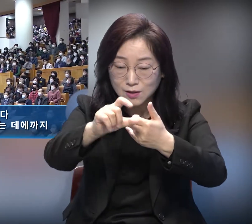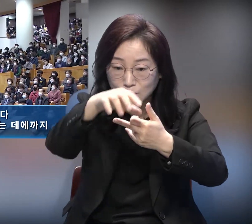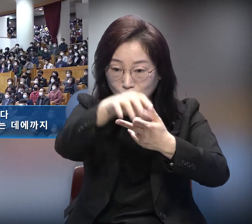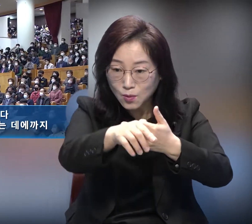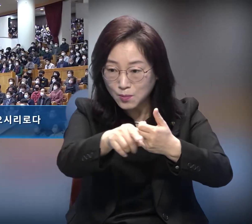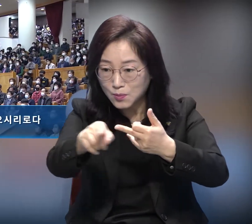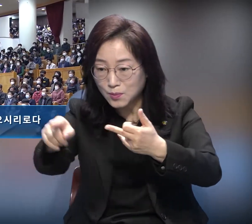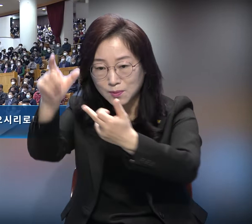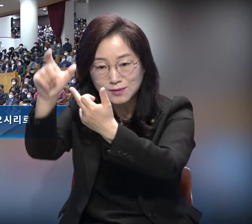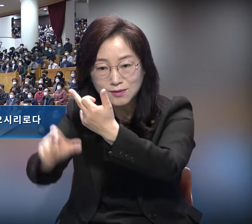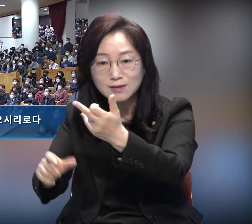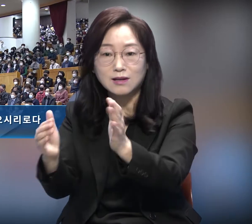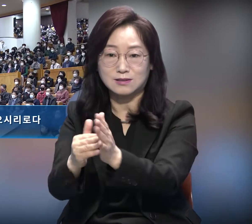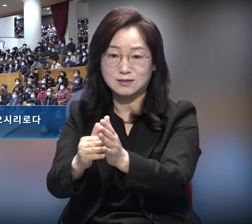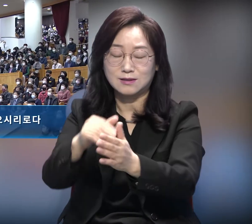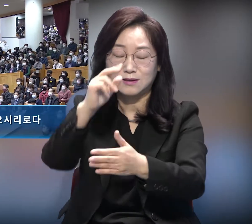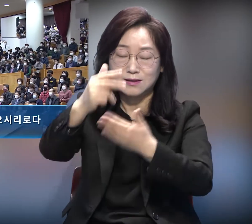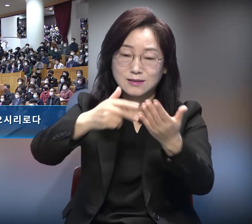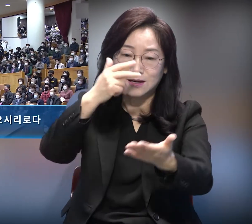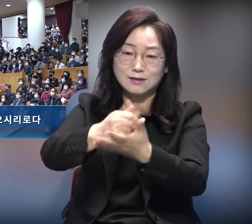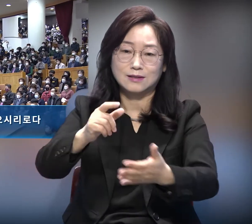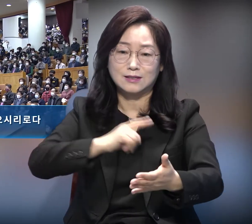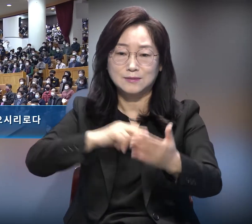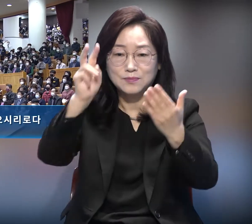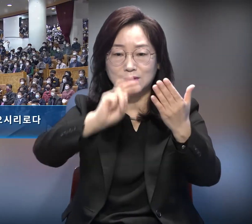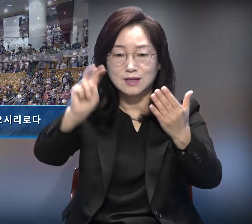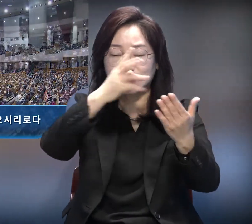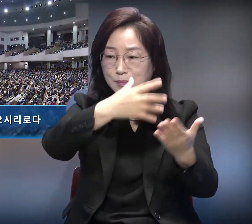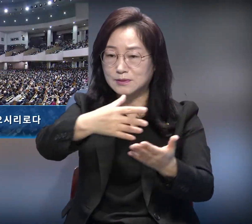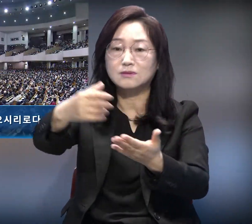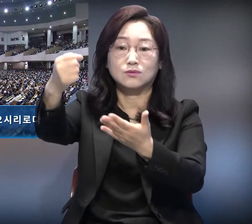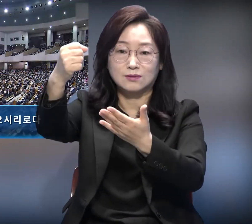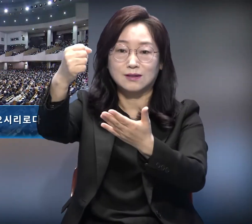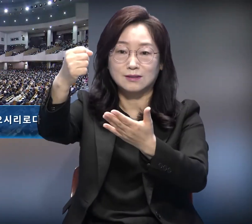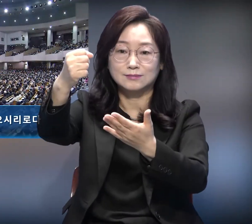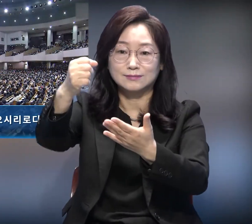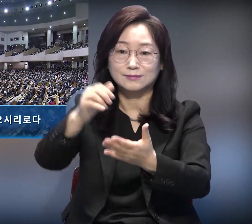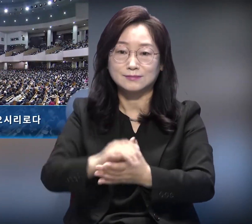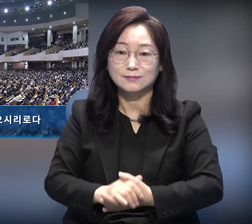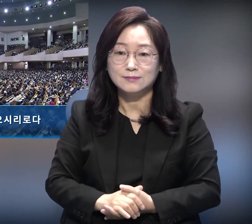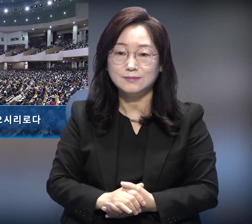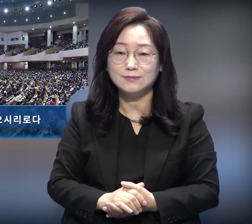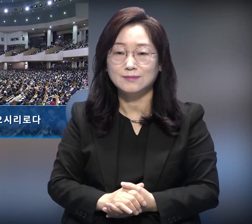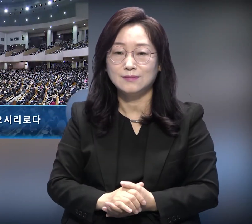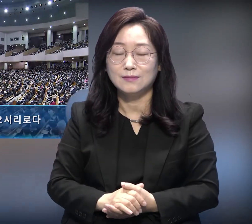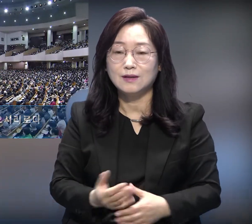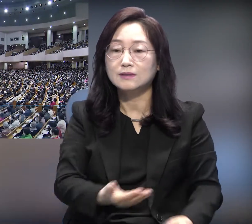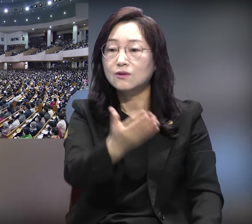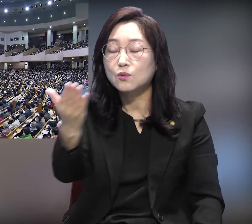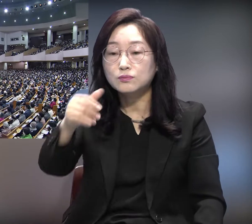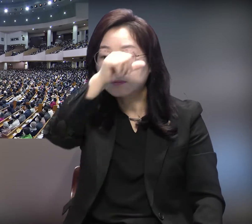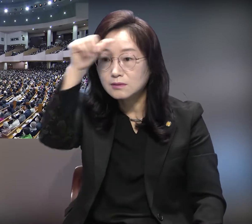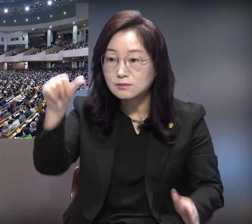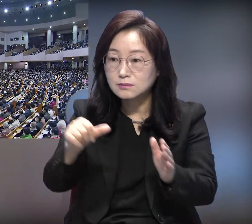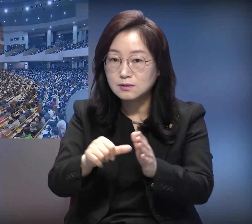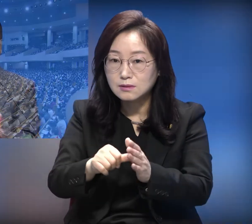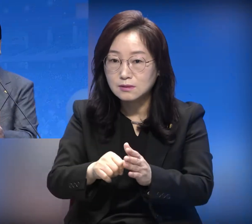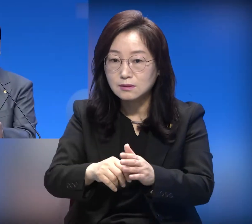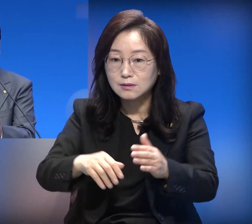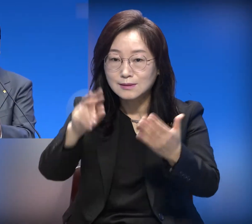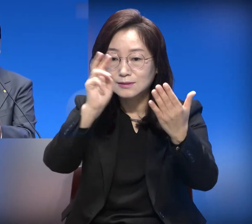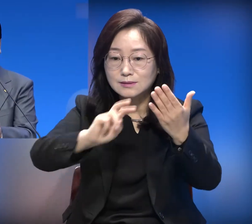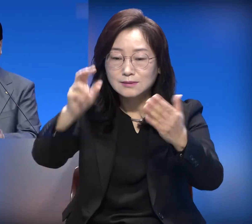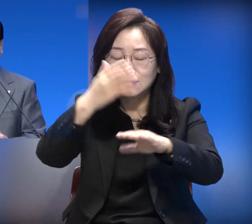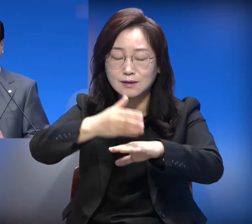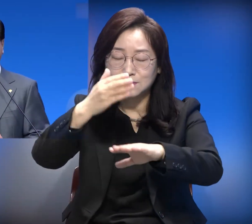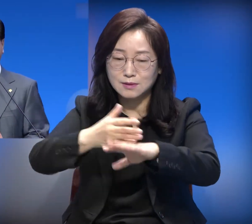지는 데까지 야훼의 이름이 찬양을 받으시리로다. 여러분의 일생이 찬양과 감사의 일생이